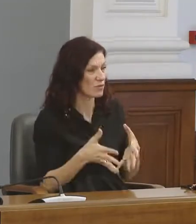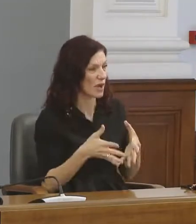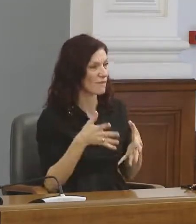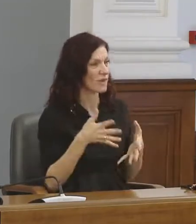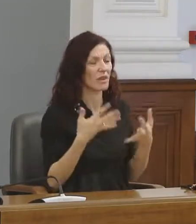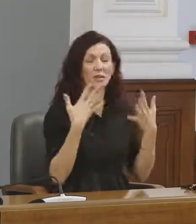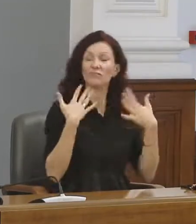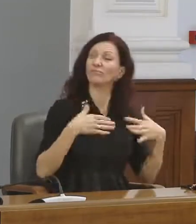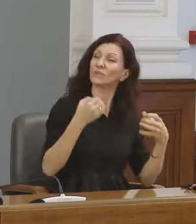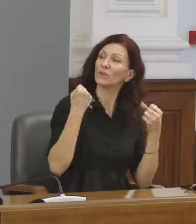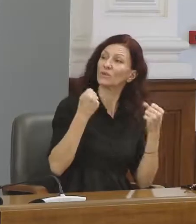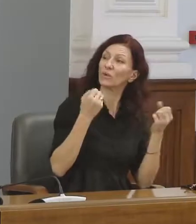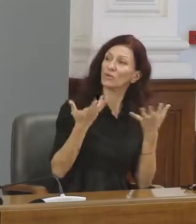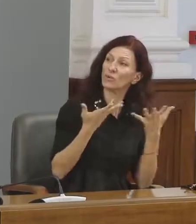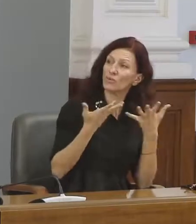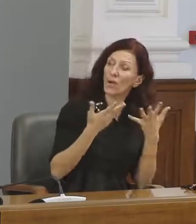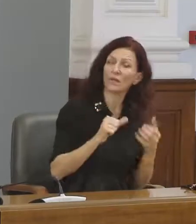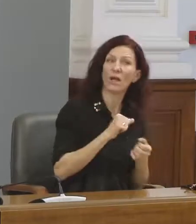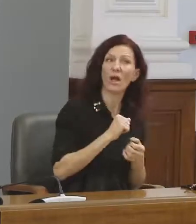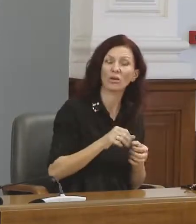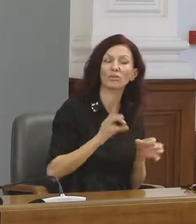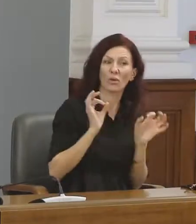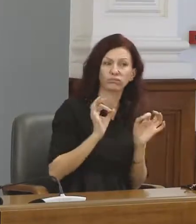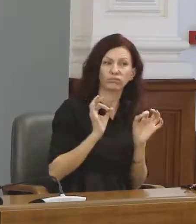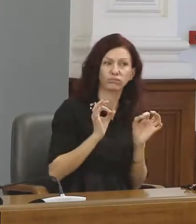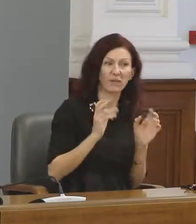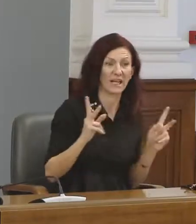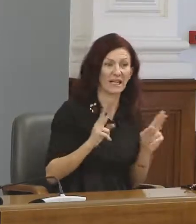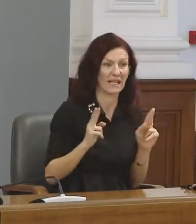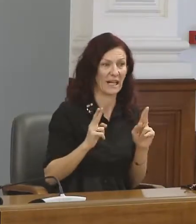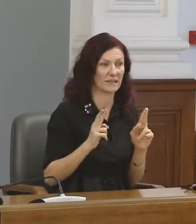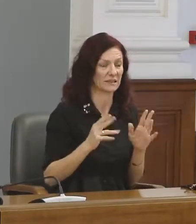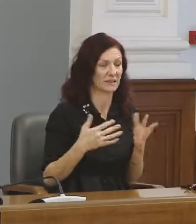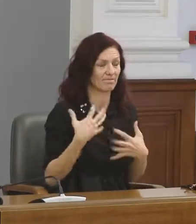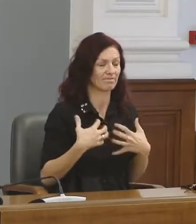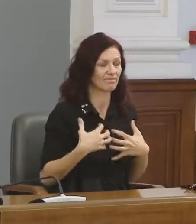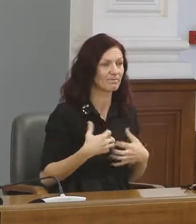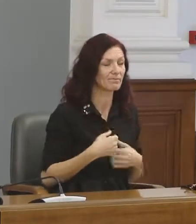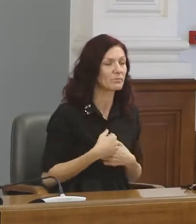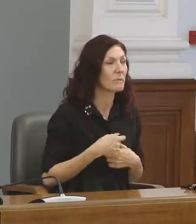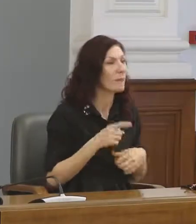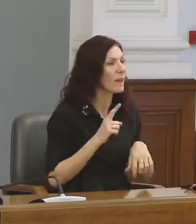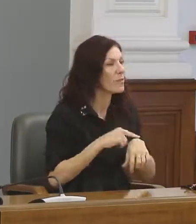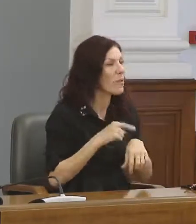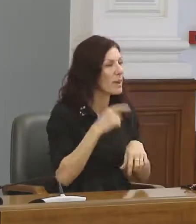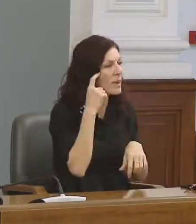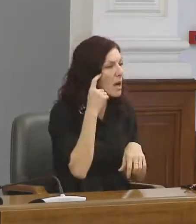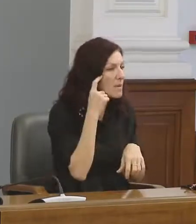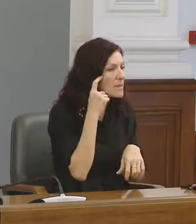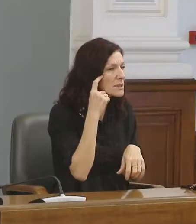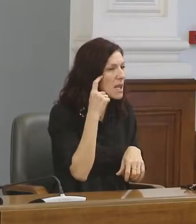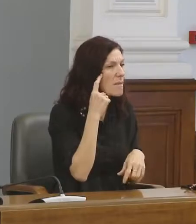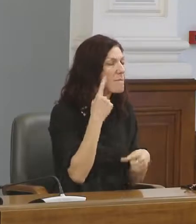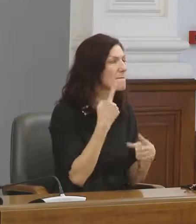тяхното здравословно състояние и то за какви срокове. В момента обмисляме съвместно